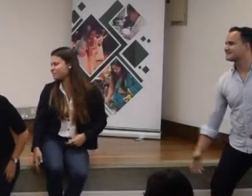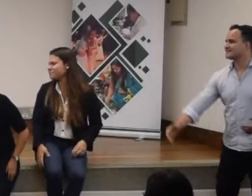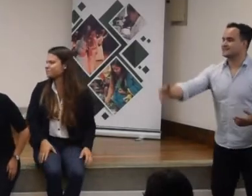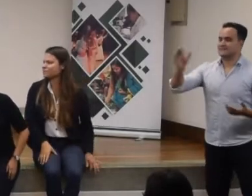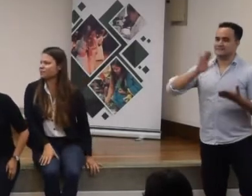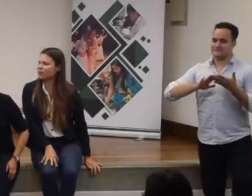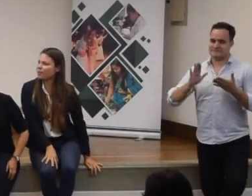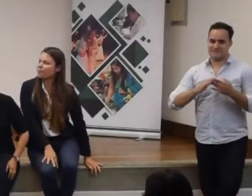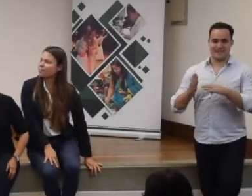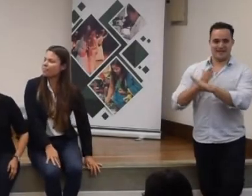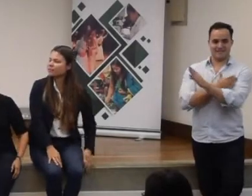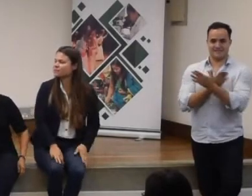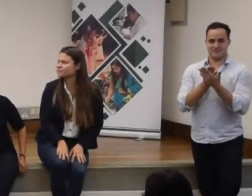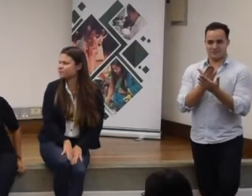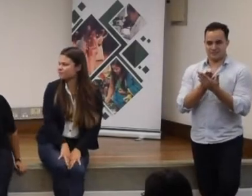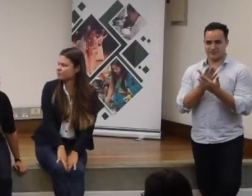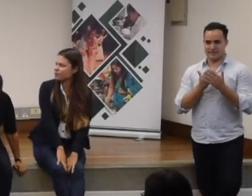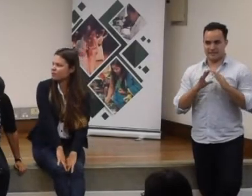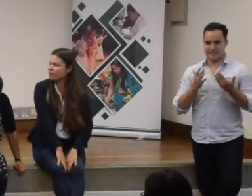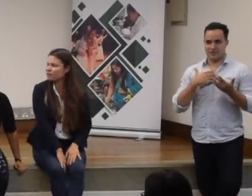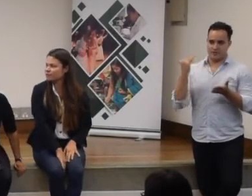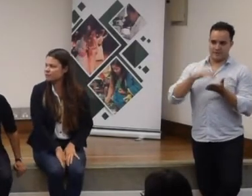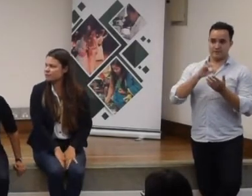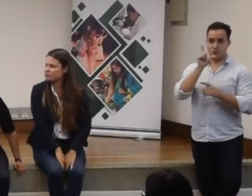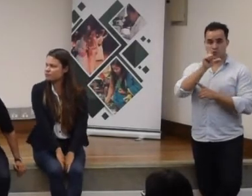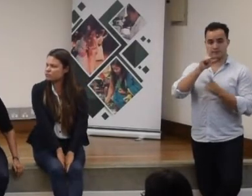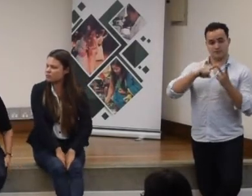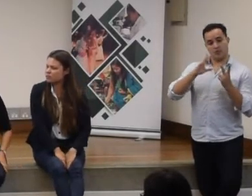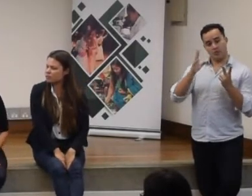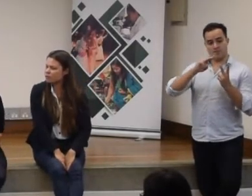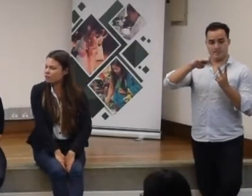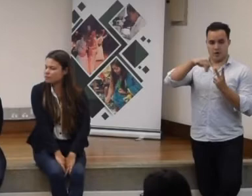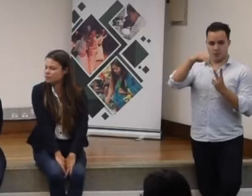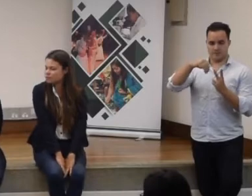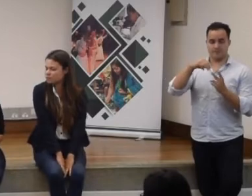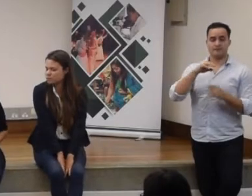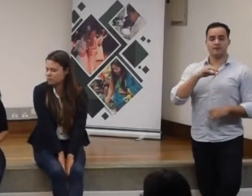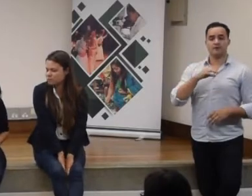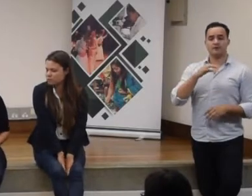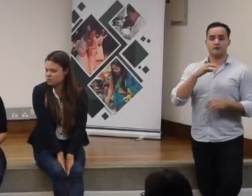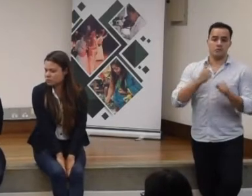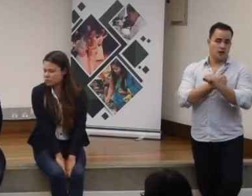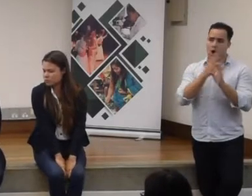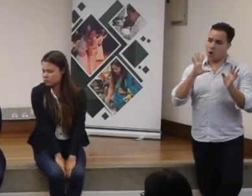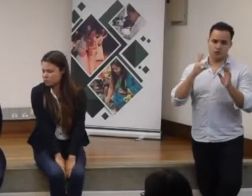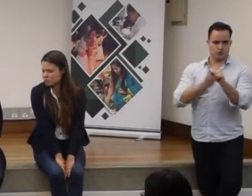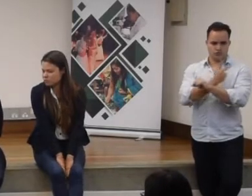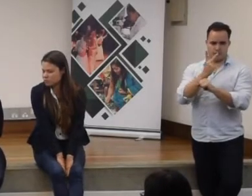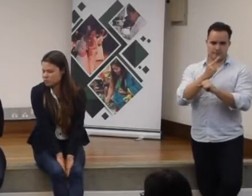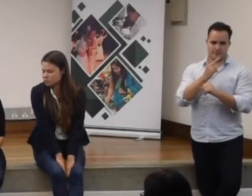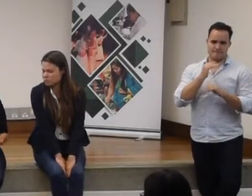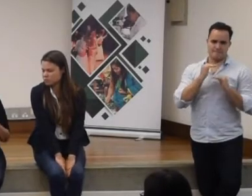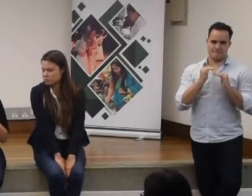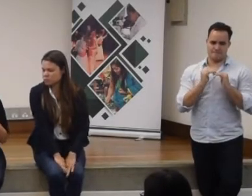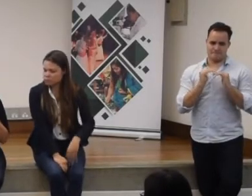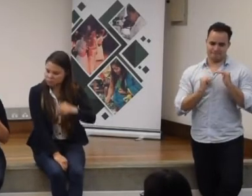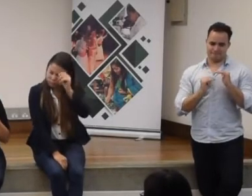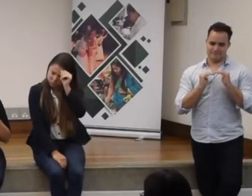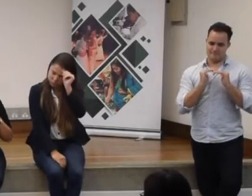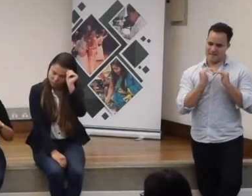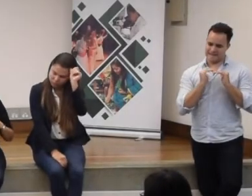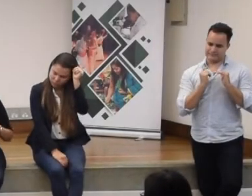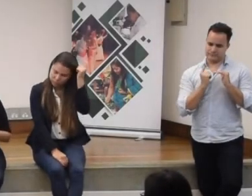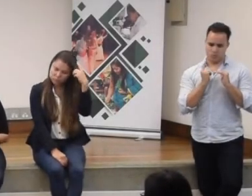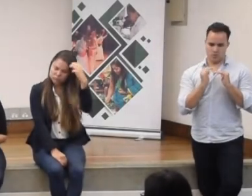Retomo la propuesta inicial. Entonces es reunirnos o lunes o miércoles entre 1 y 2 horas, mínimo 1, máximo 2, donde nos